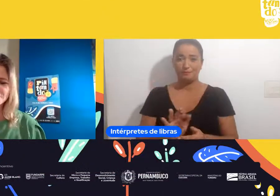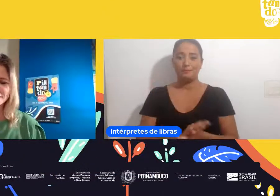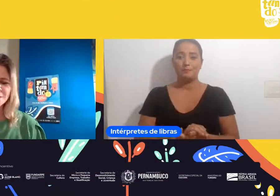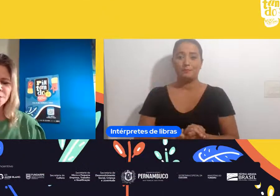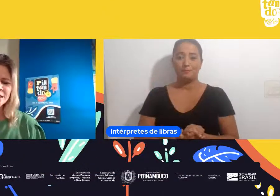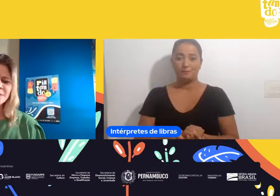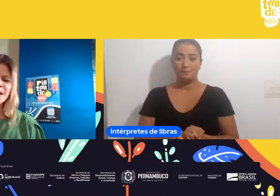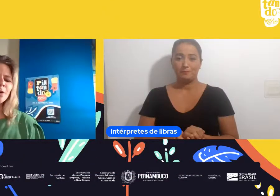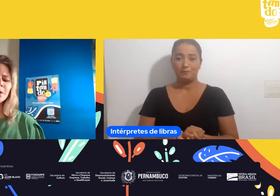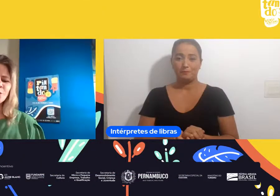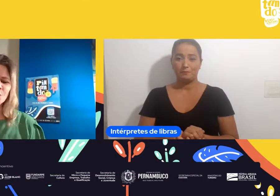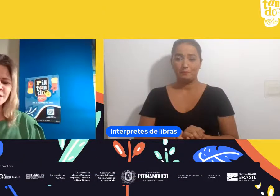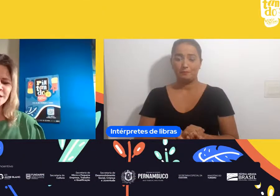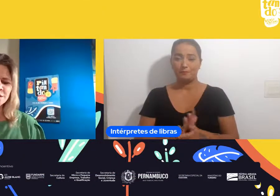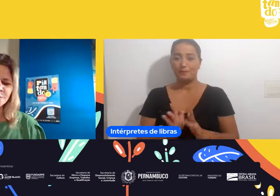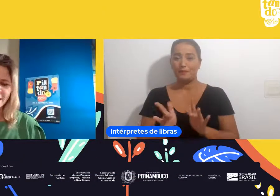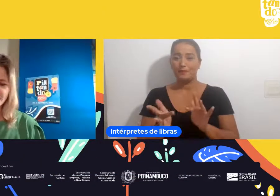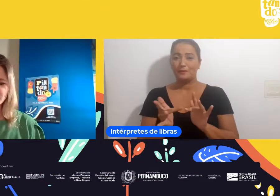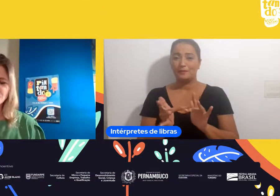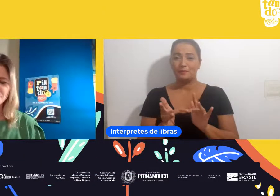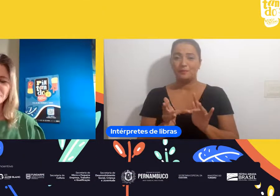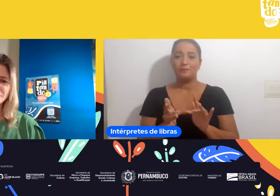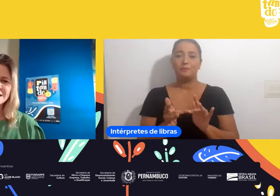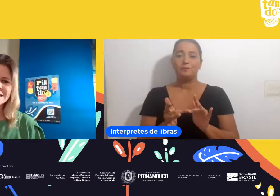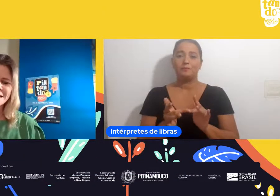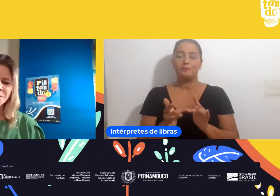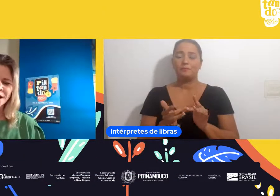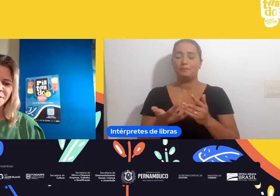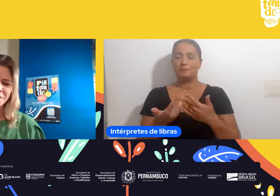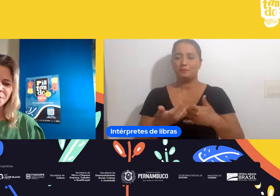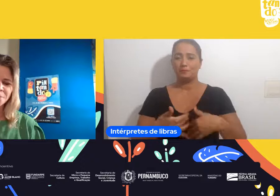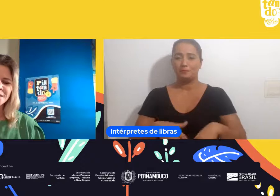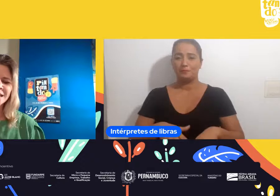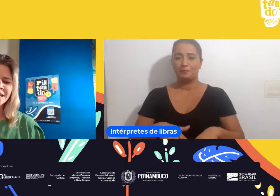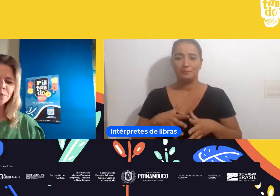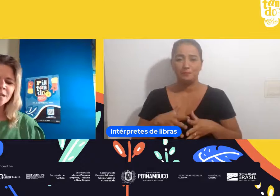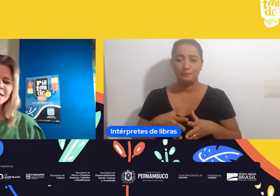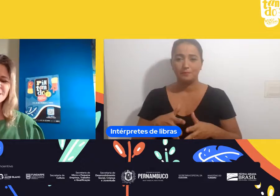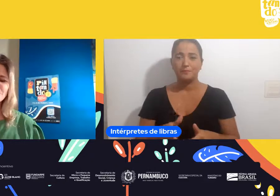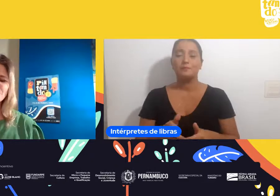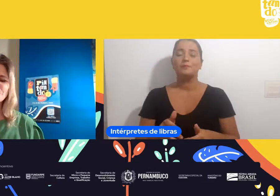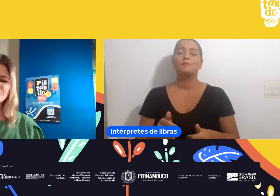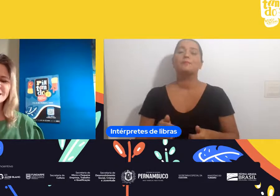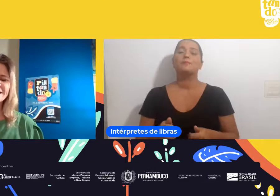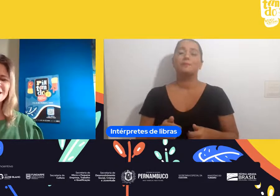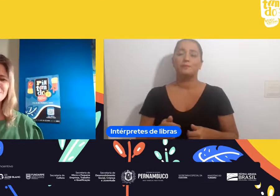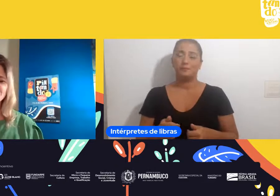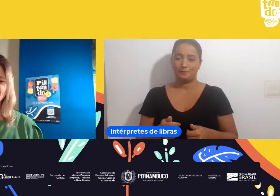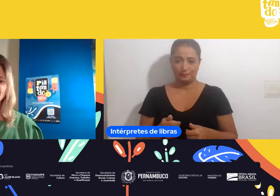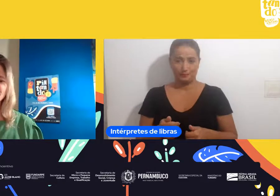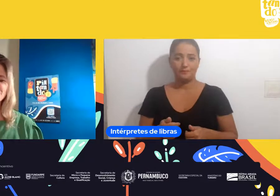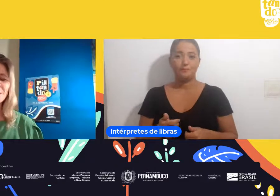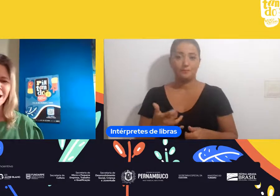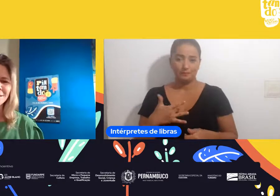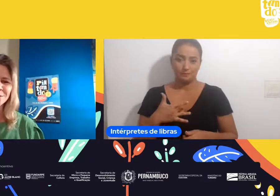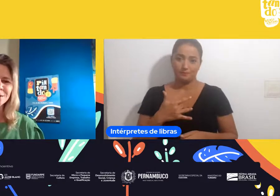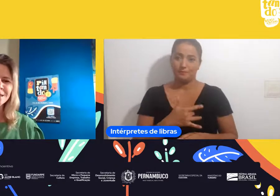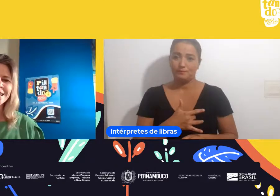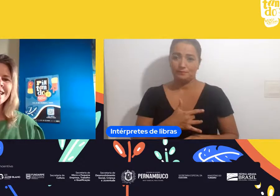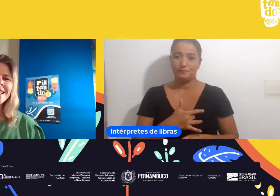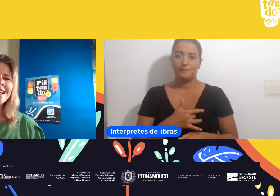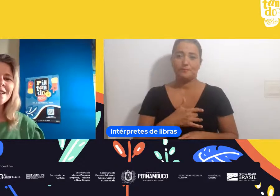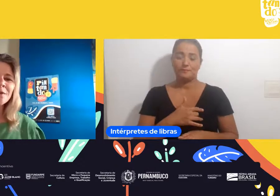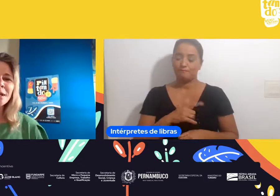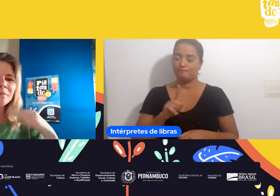Brincar em contato com a natureza melhora todas as marcas para uma infância saudável. Na natureza, todos os sentidos são